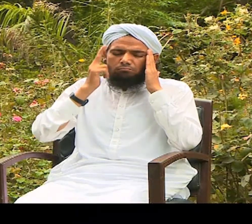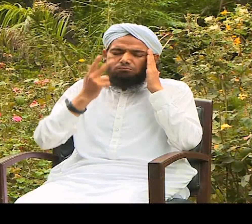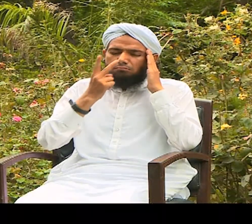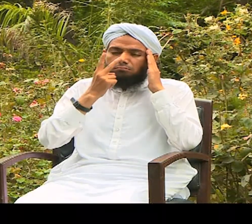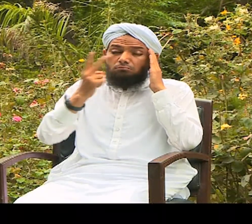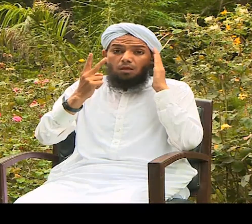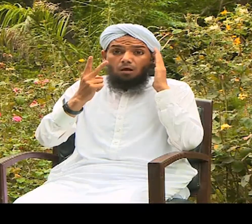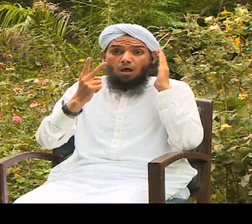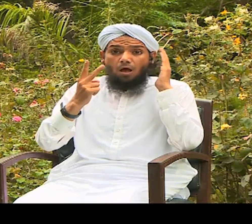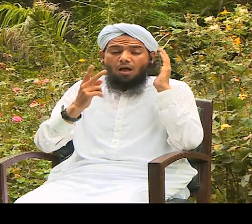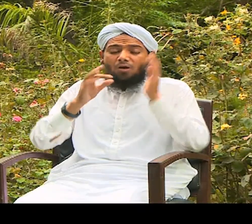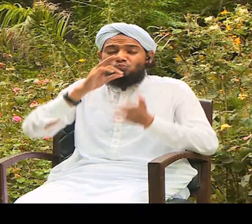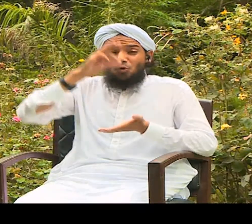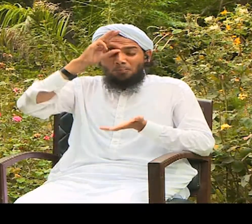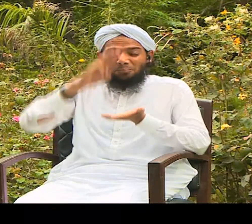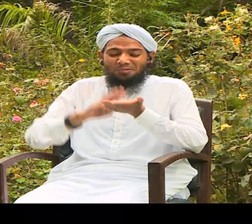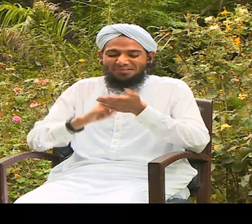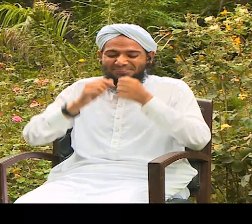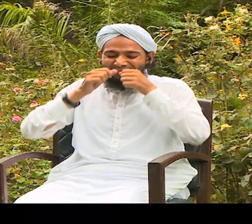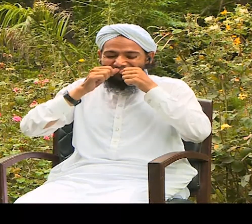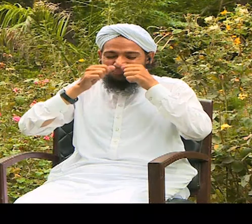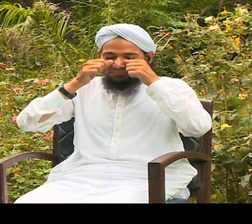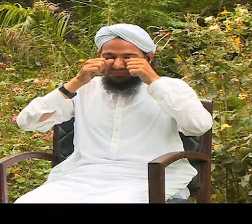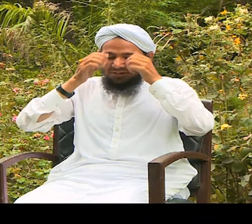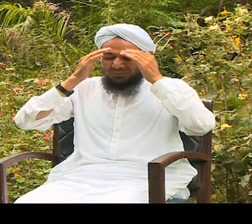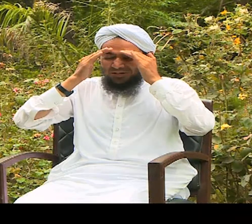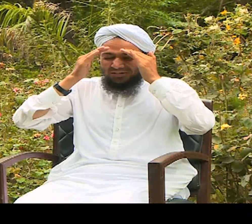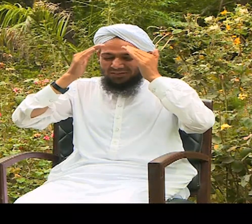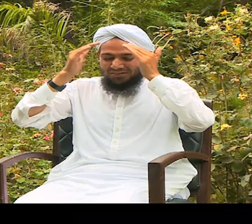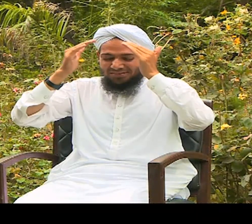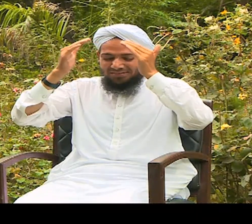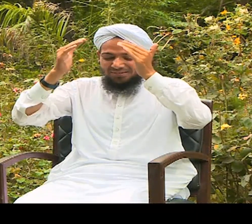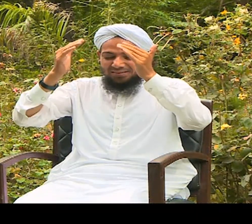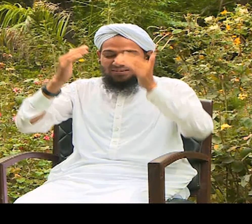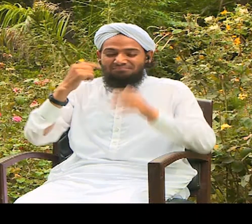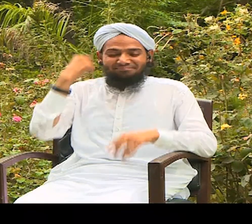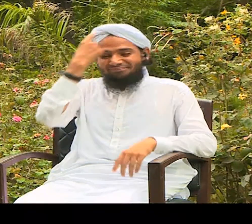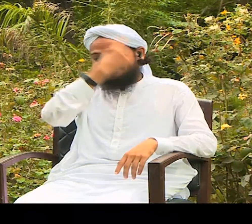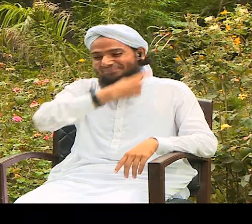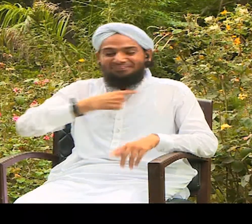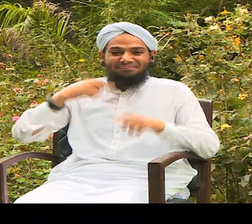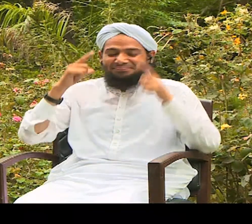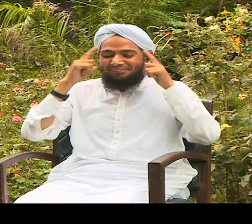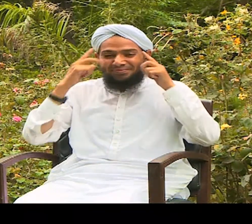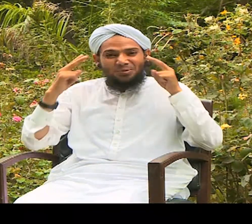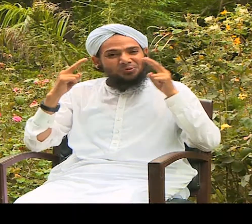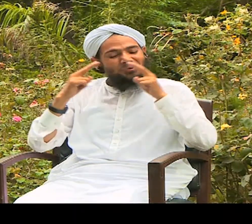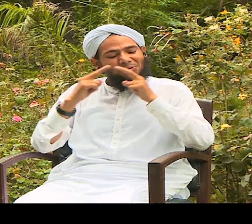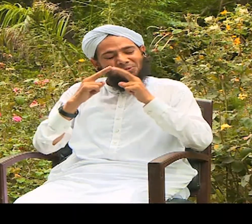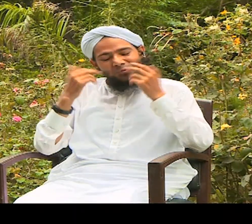کھل گئیں۔ مجھے خواب میں پیارے آقا مدینے والے مصطفیٰ صلی اللہ علیہ وآلہ وصحبہ وسلم کی